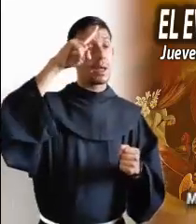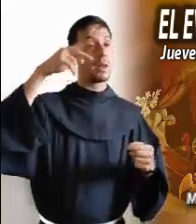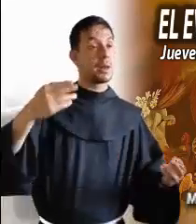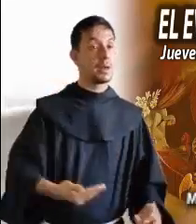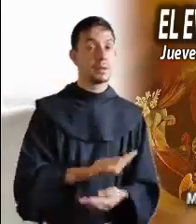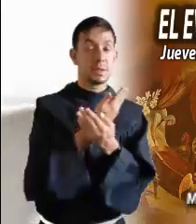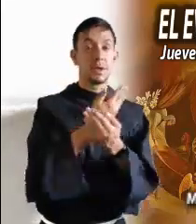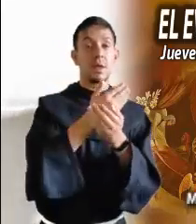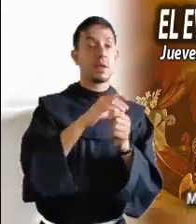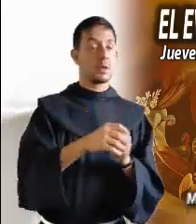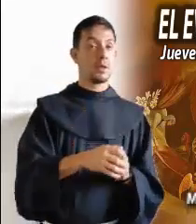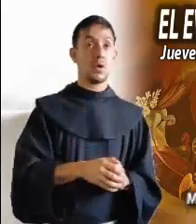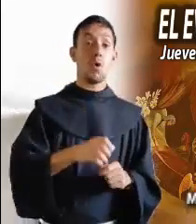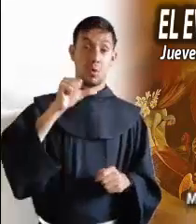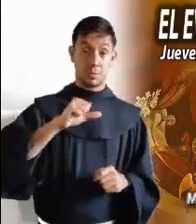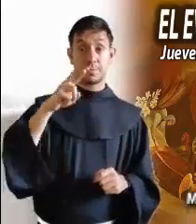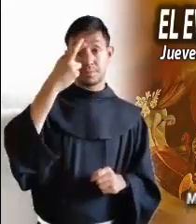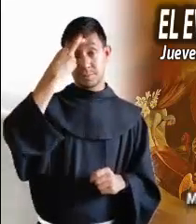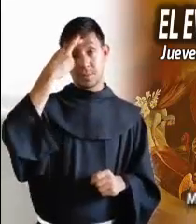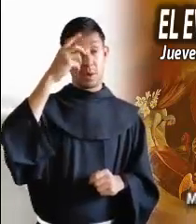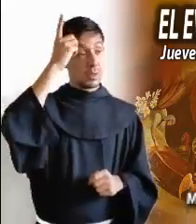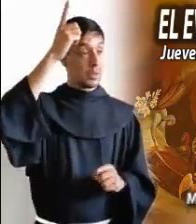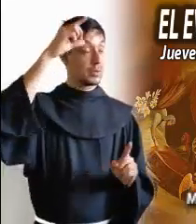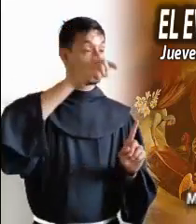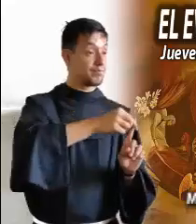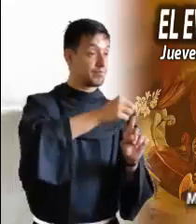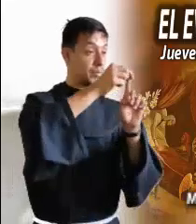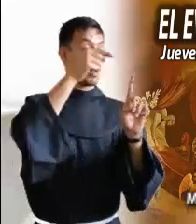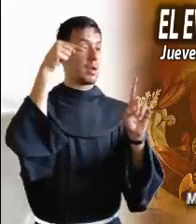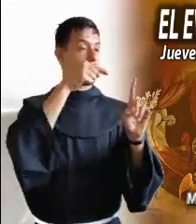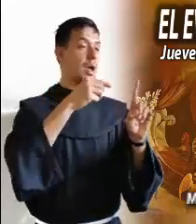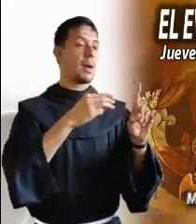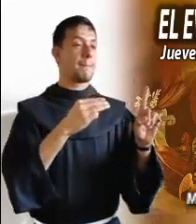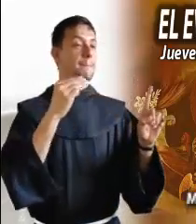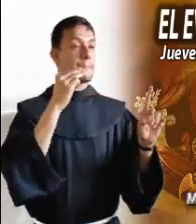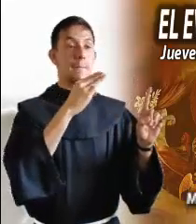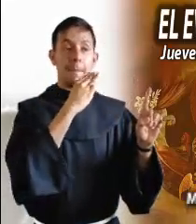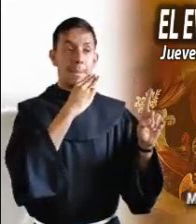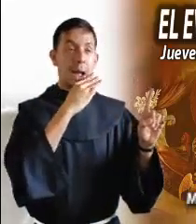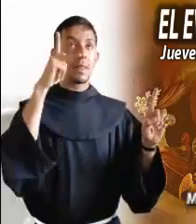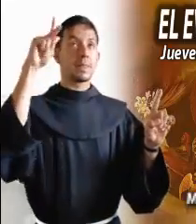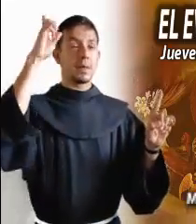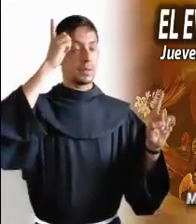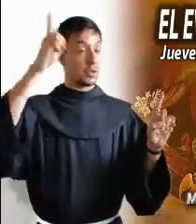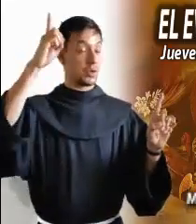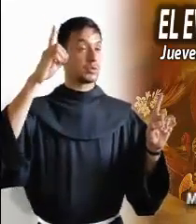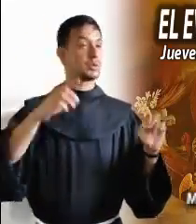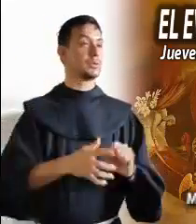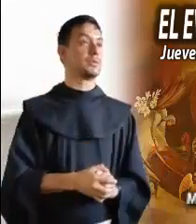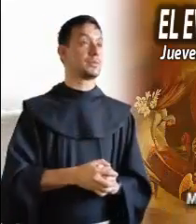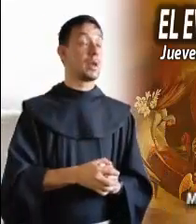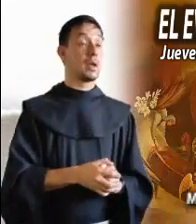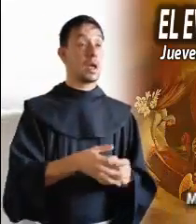María, recordamos que Dios la ha escogido para ser madre de Dios y es el inicio y como